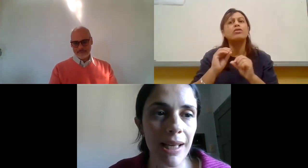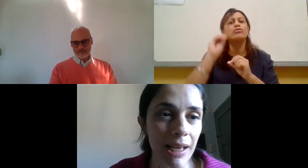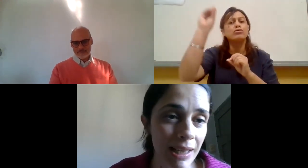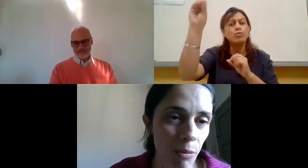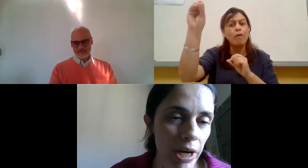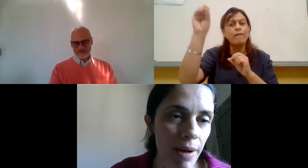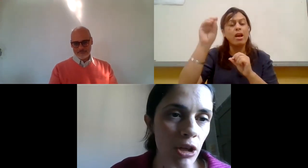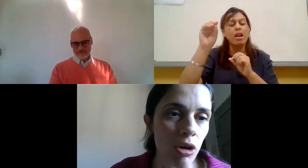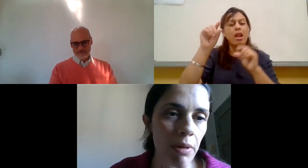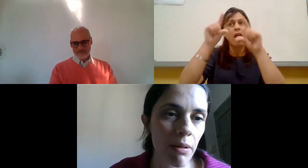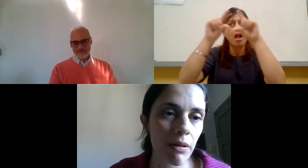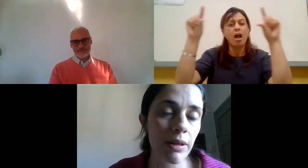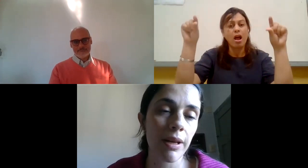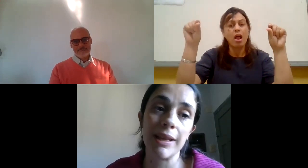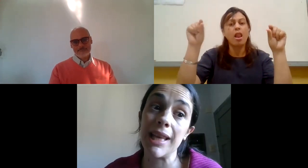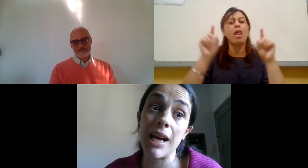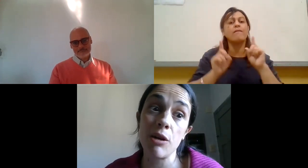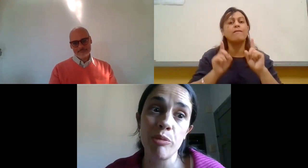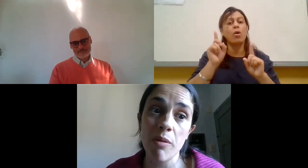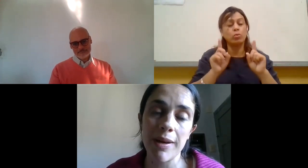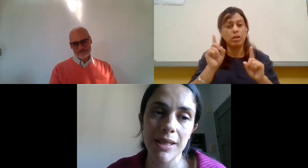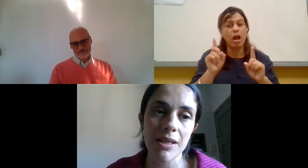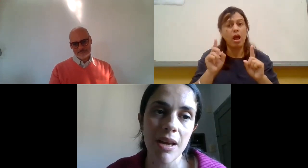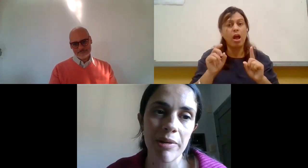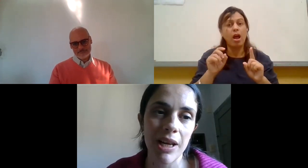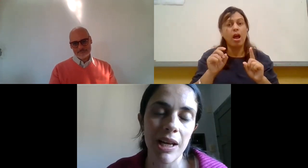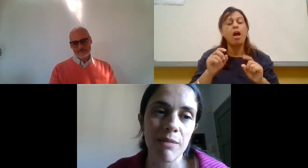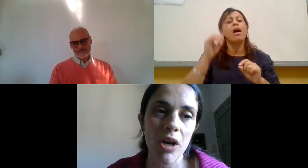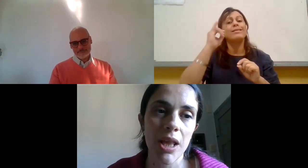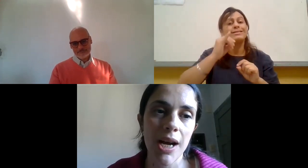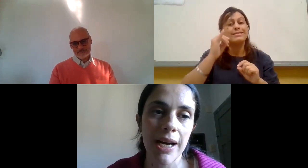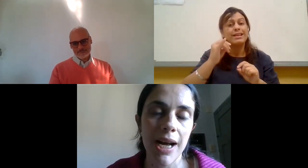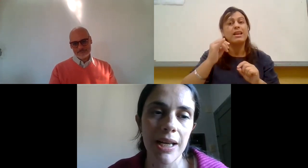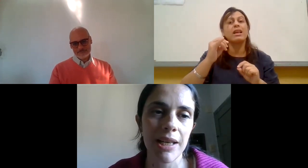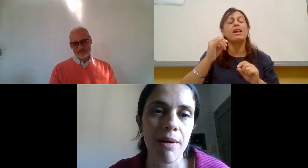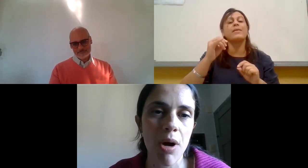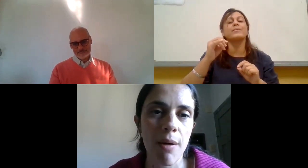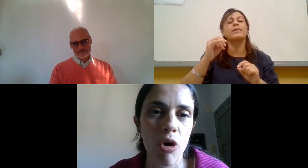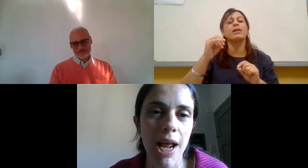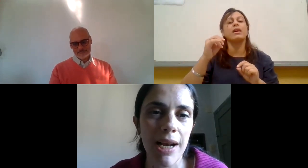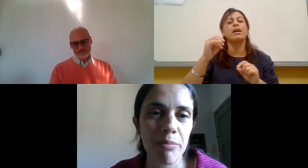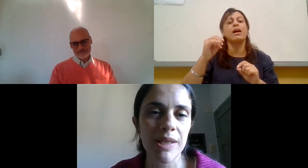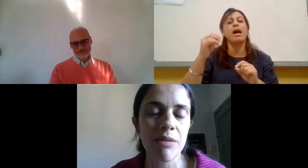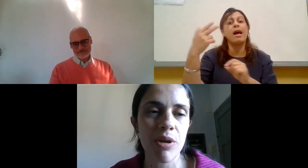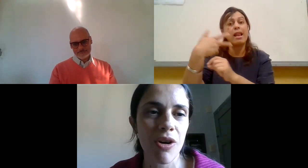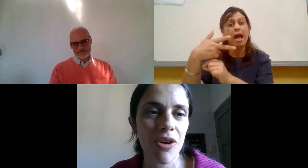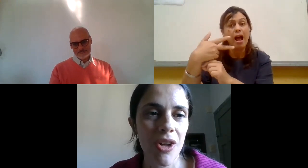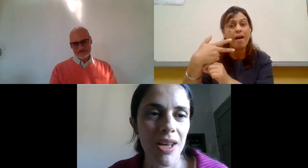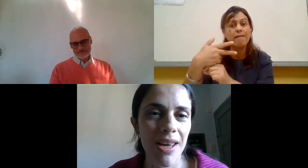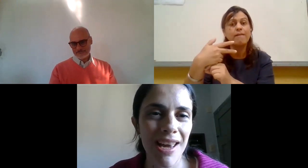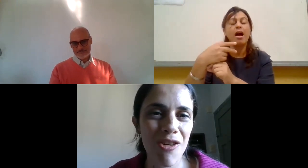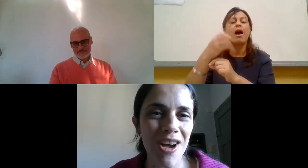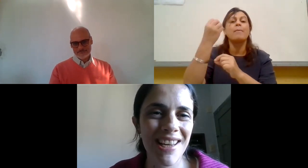la estamos grabando. Tengan un poco de paciencia porque la tenemos que descargar y le vamos a borrar el